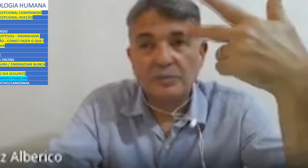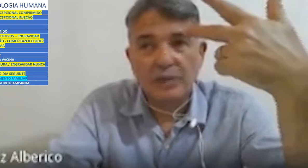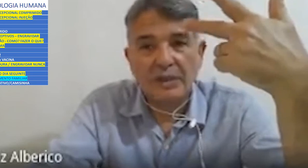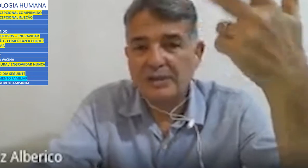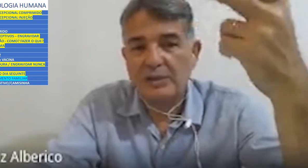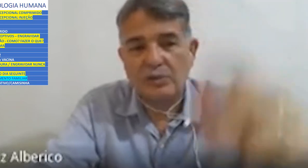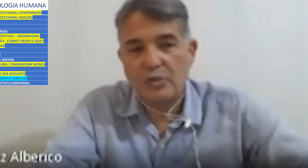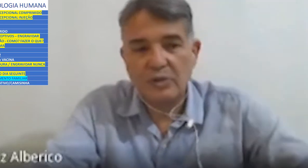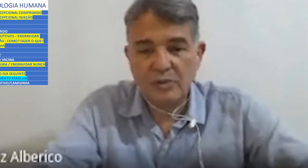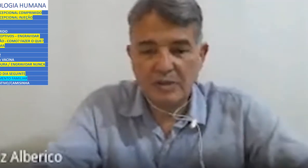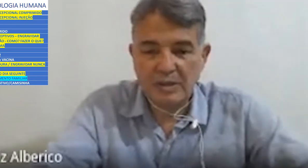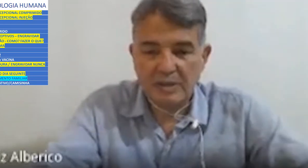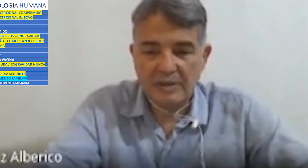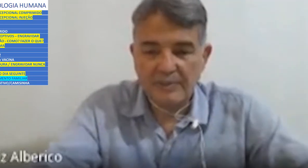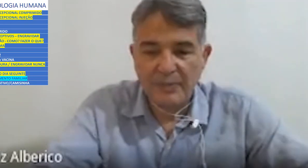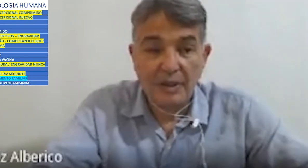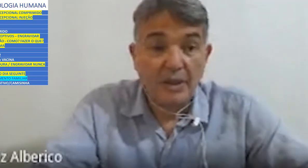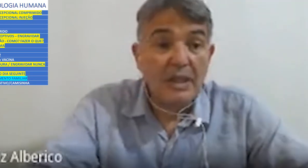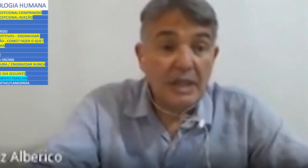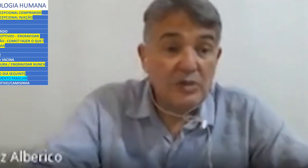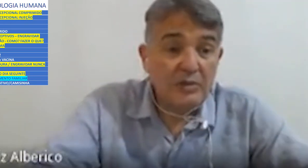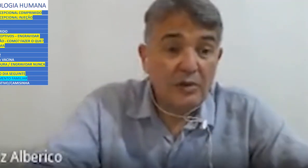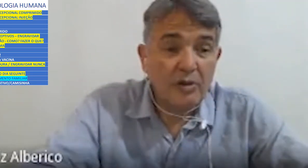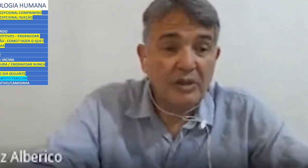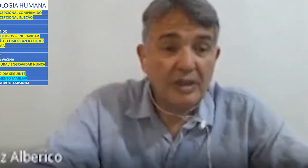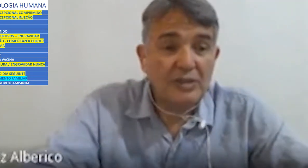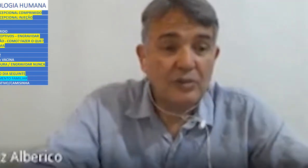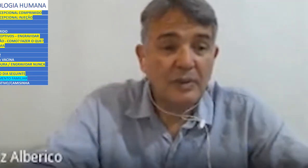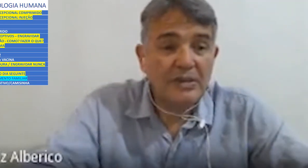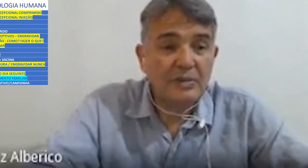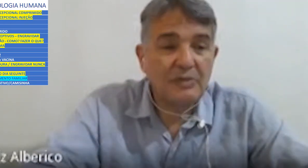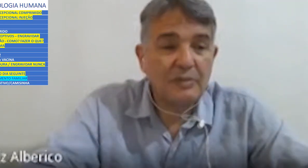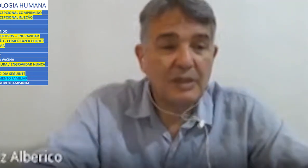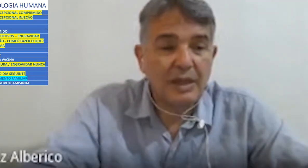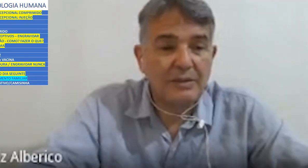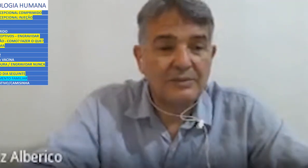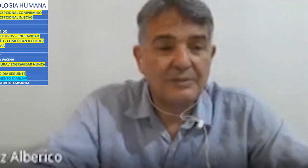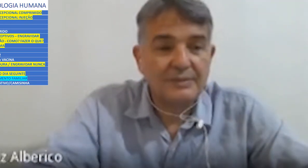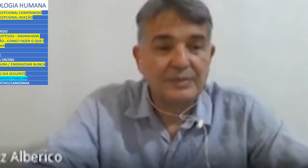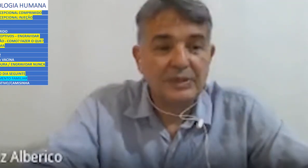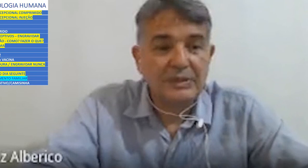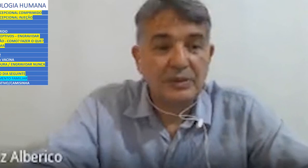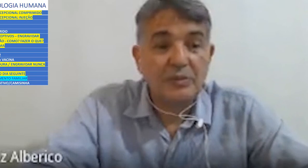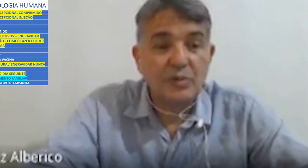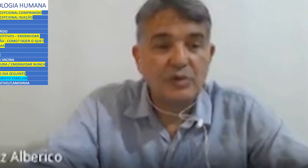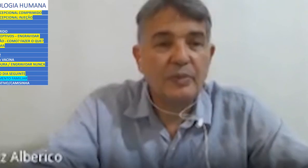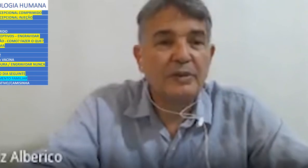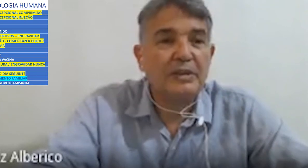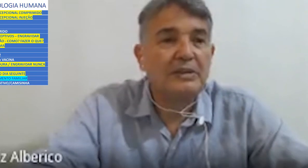tem que ser construído com certeza. E isso envolve a questão do planejamento familiar. Então, é muito importante isso